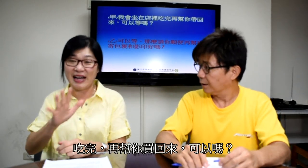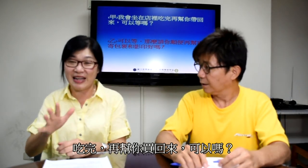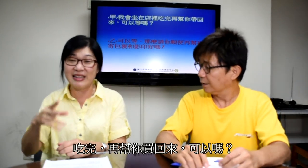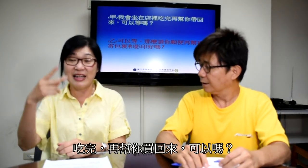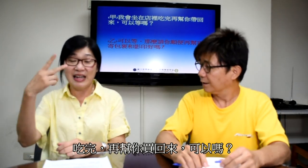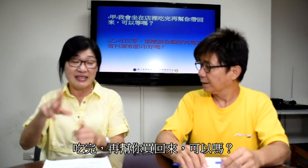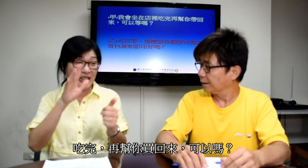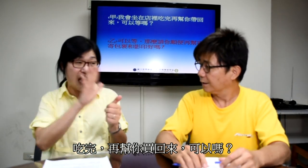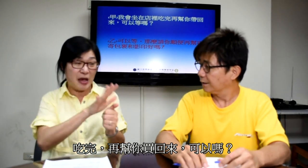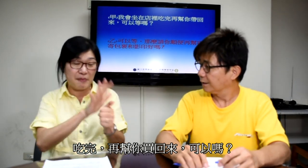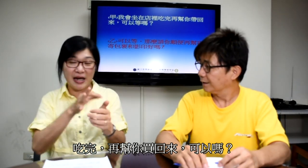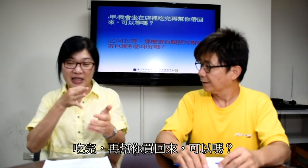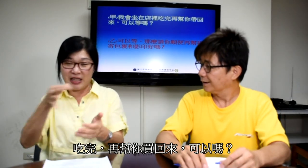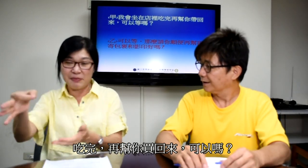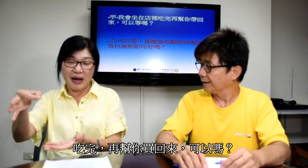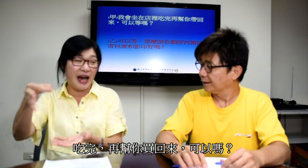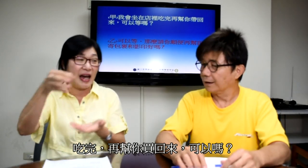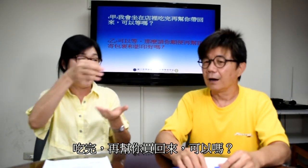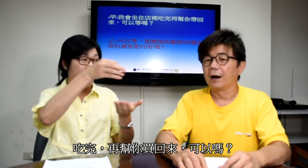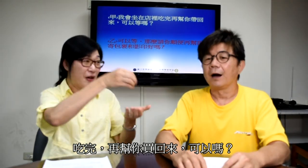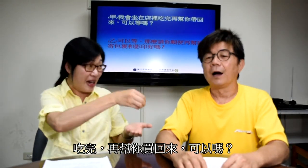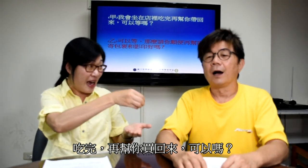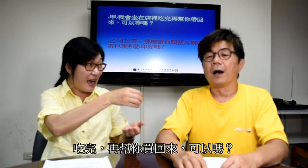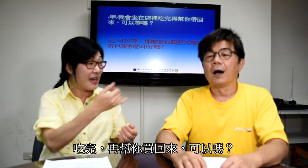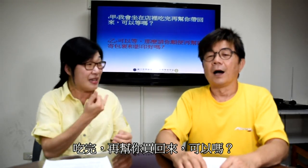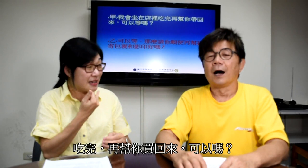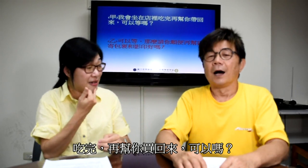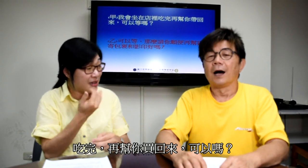完，再帮你买回来，可以吗？